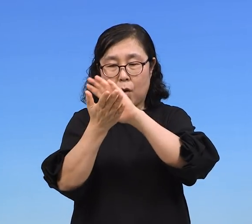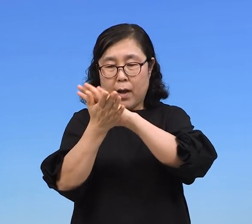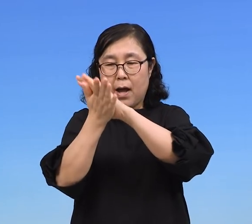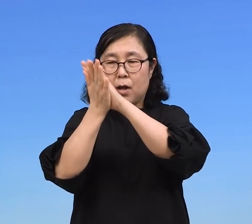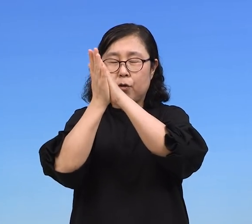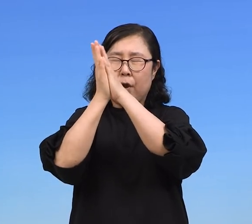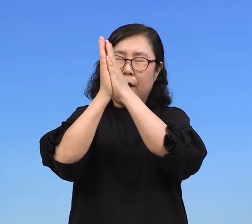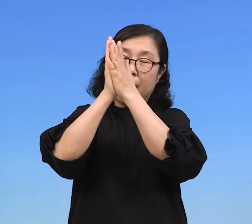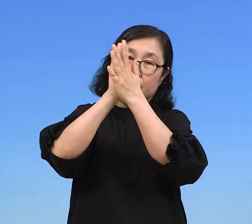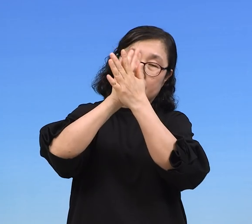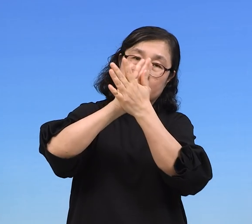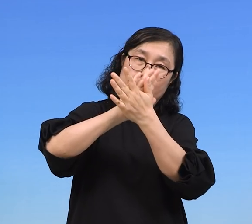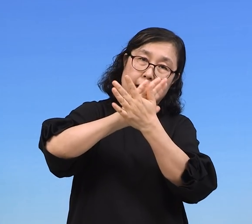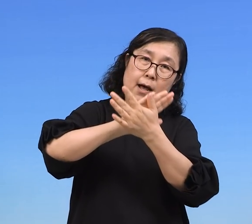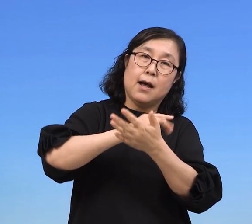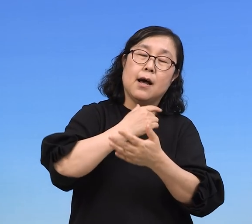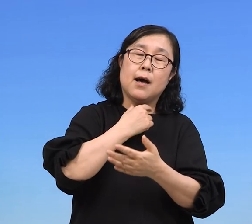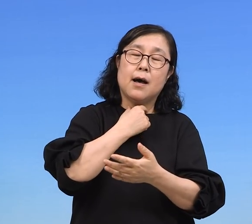변화되리라.